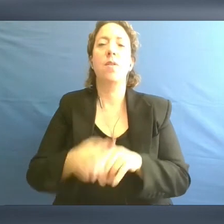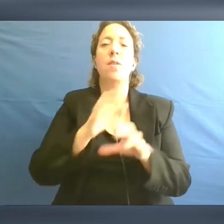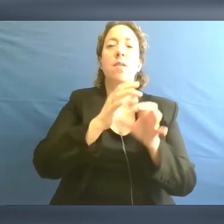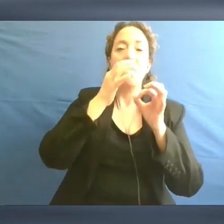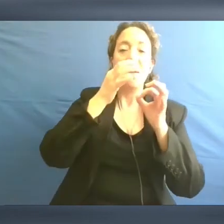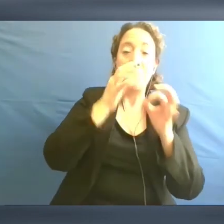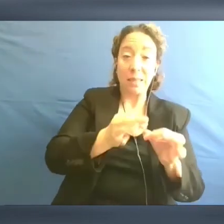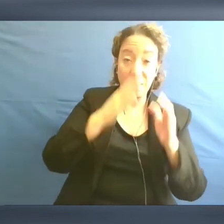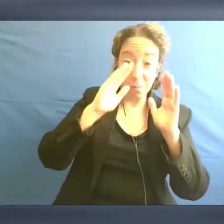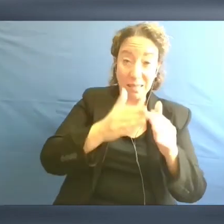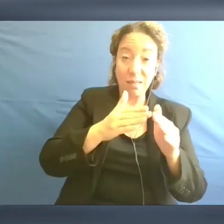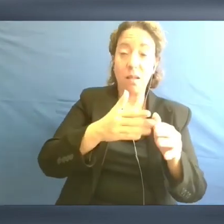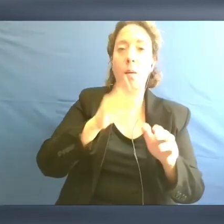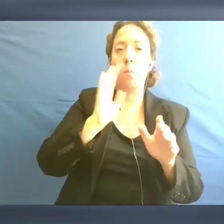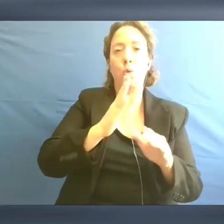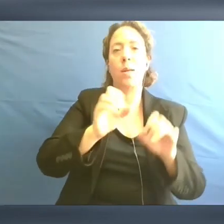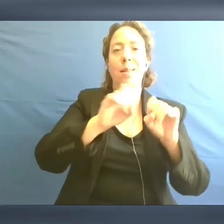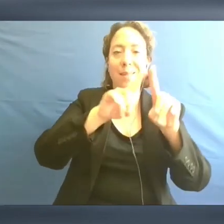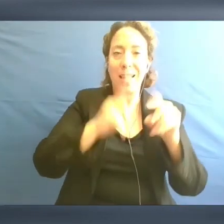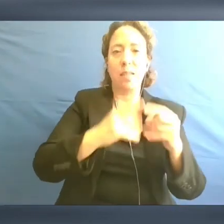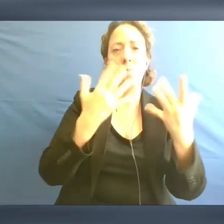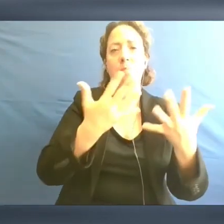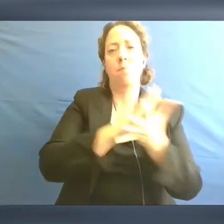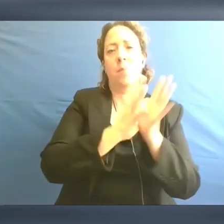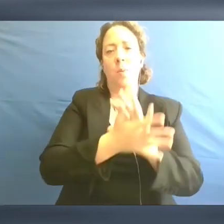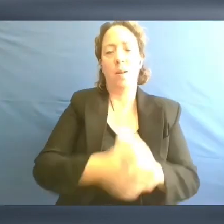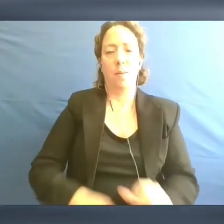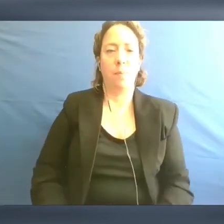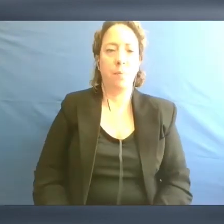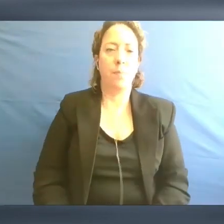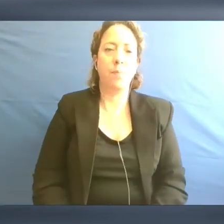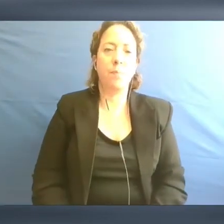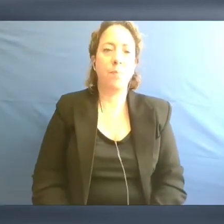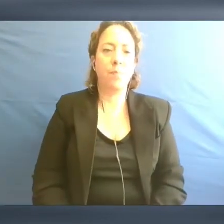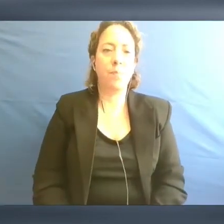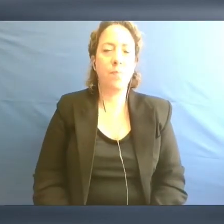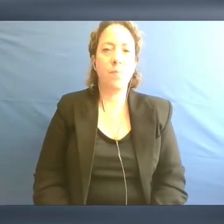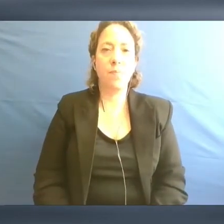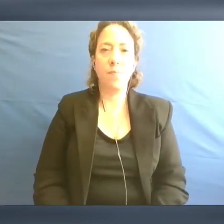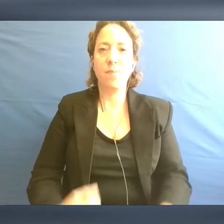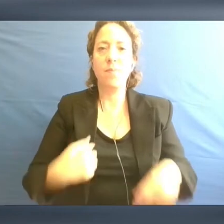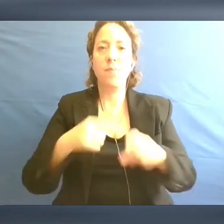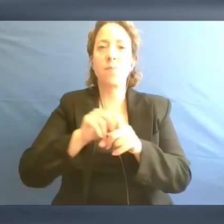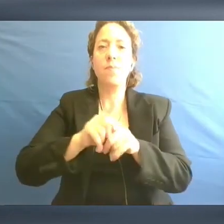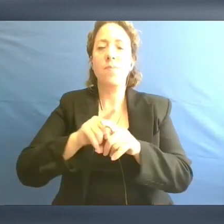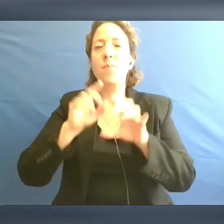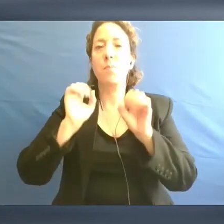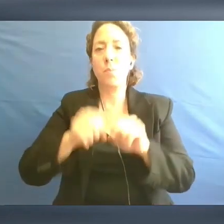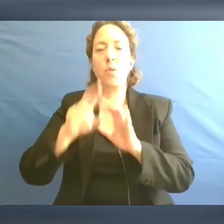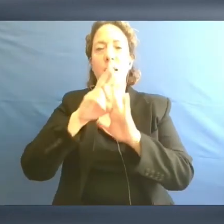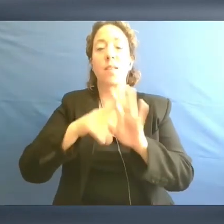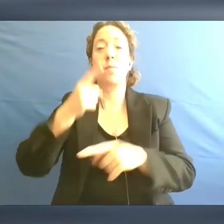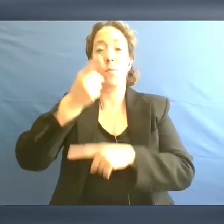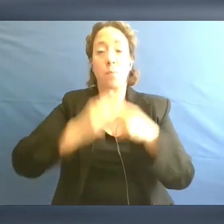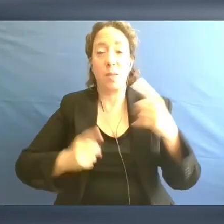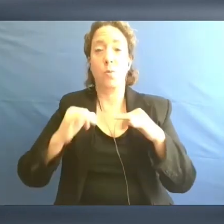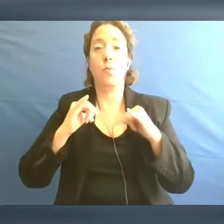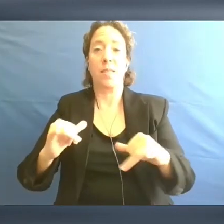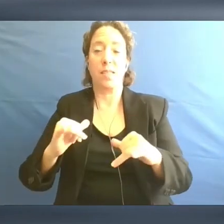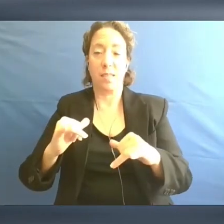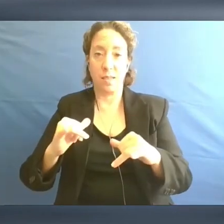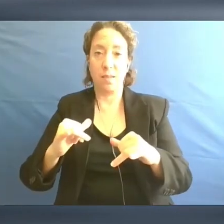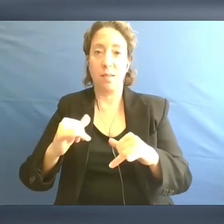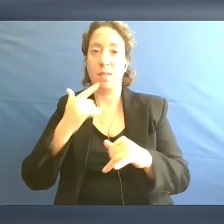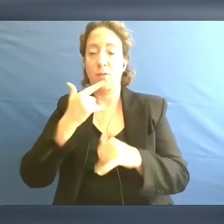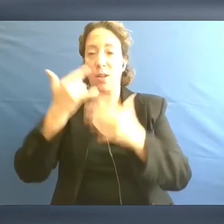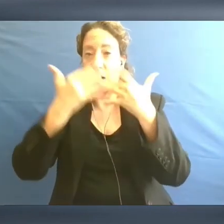on a besoin de tests manuels. Et on a aussi la possibilité de règles semi-automatiques qui vont alterner entre les